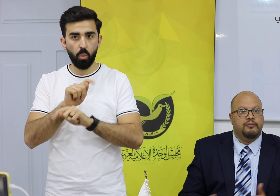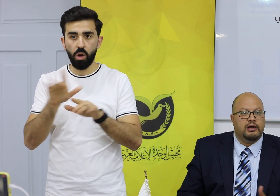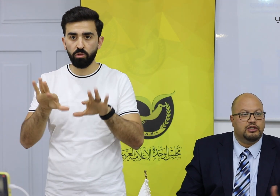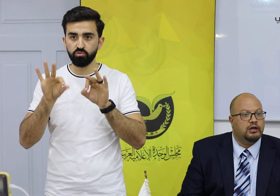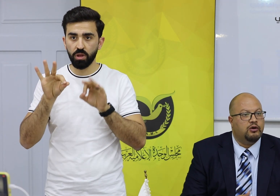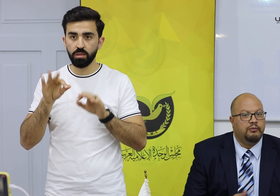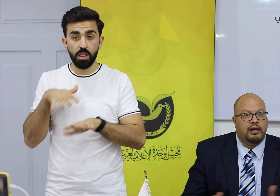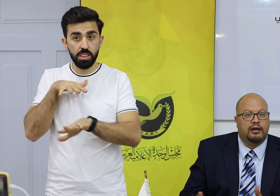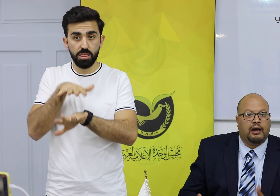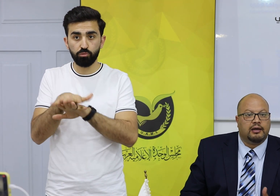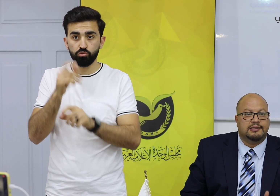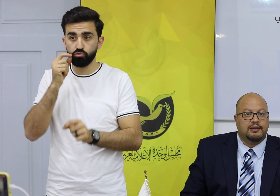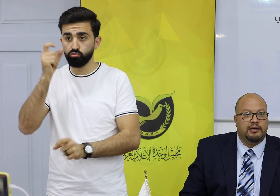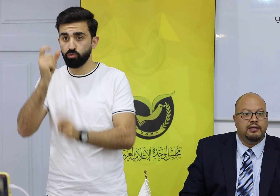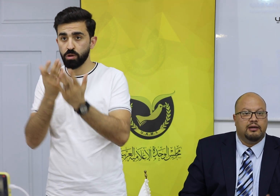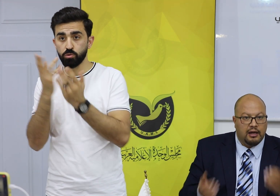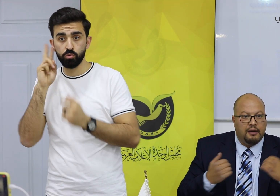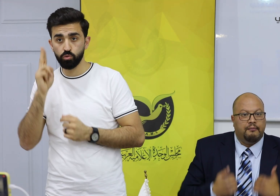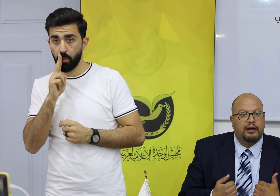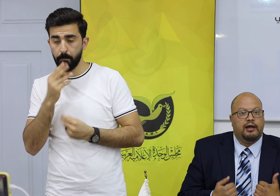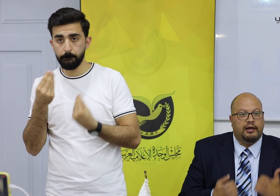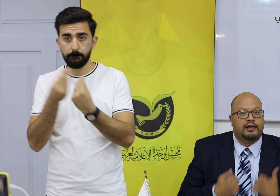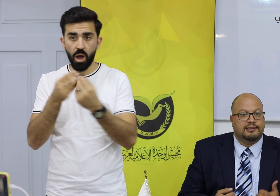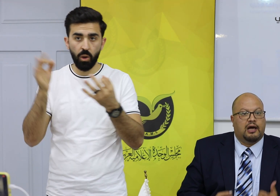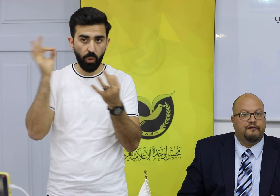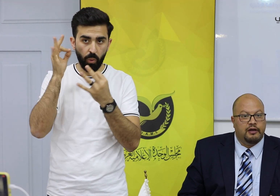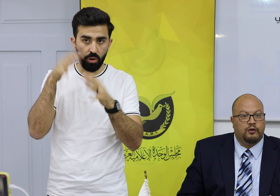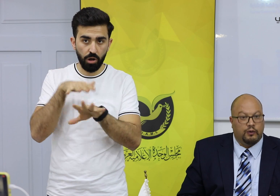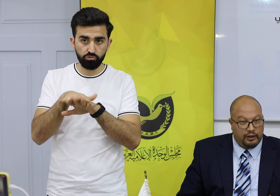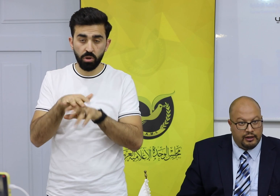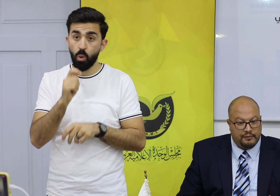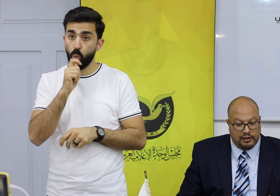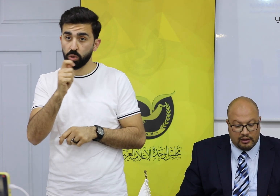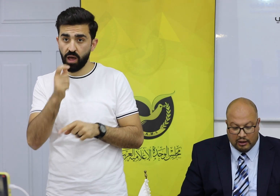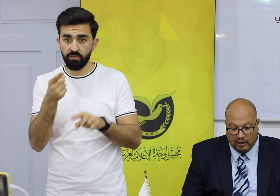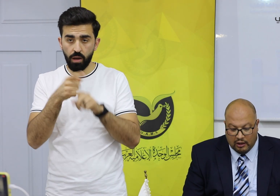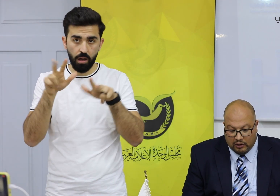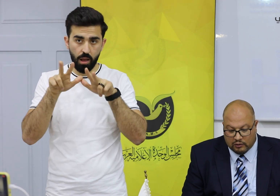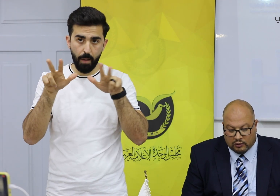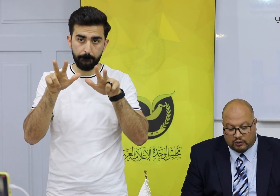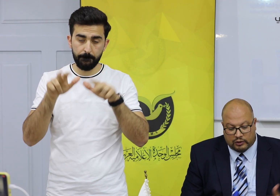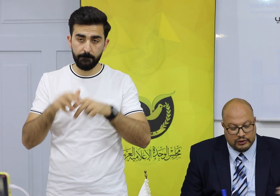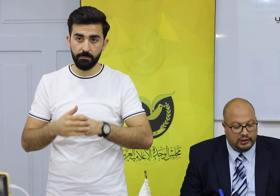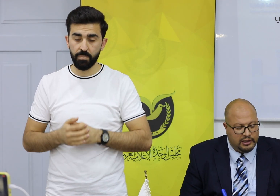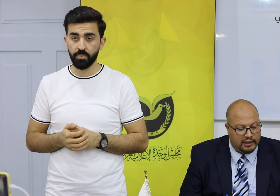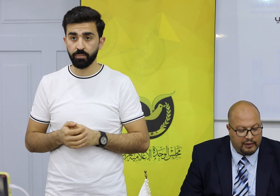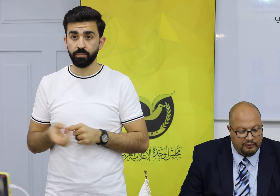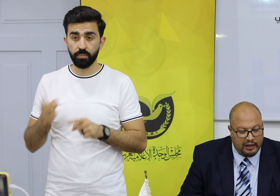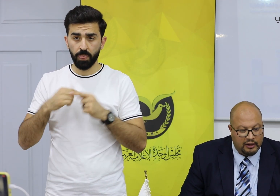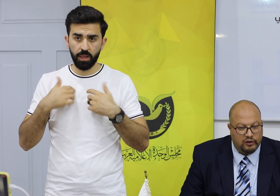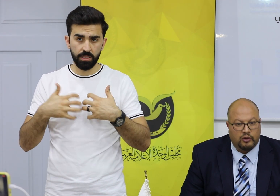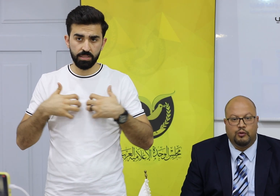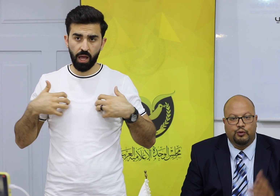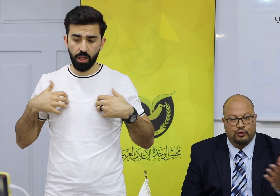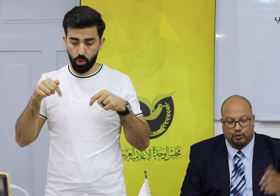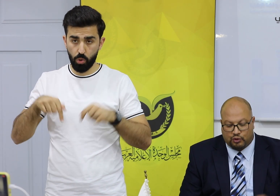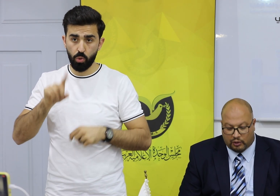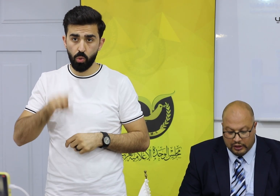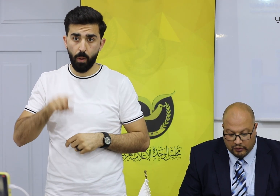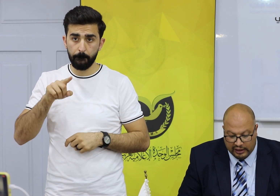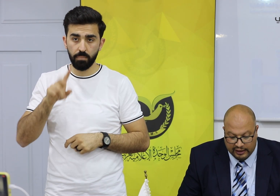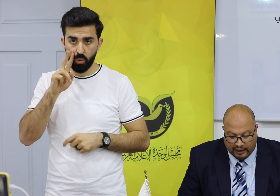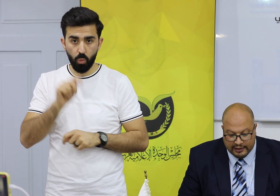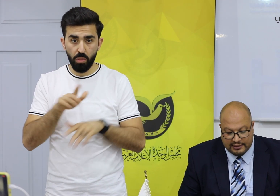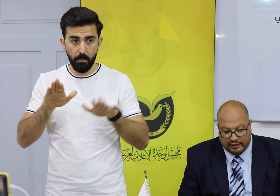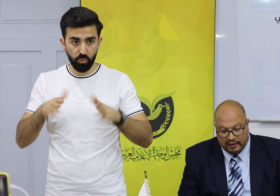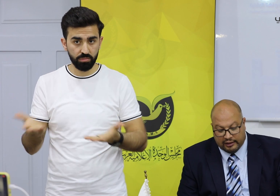في ادماج اللي هم الاعاقه السمعيه معنا احنا كصحفيين واعلاميين. ويسعدني كمان بهاليوم وبوجودكم